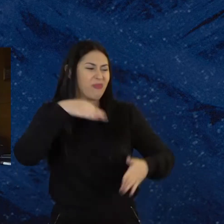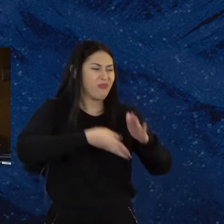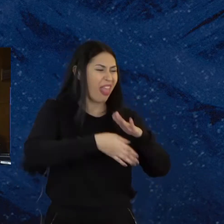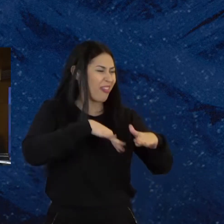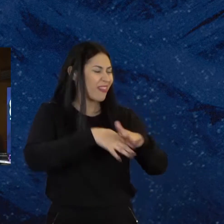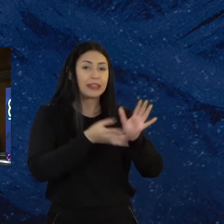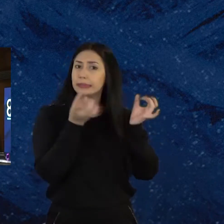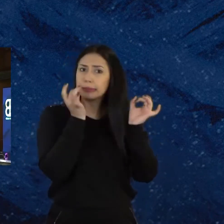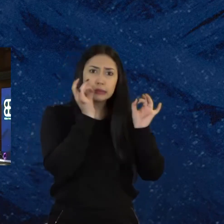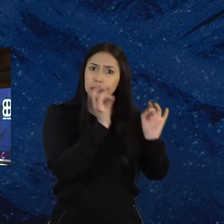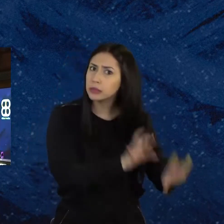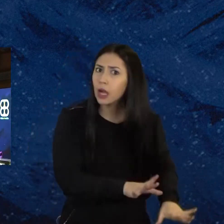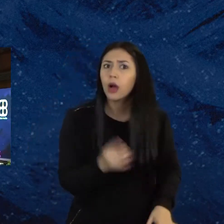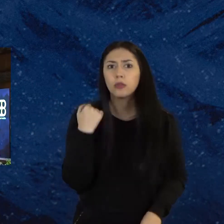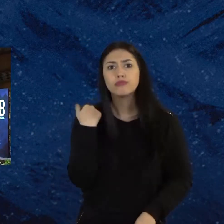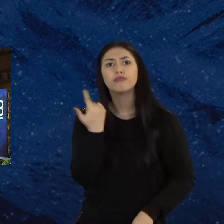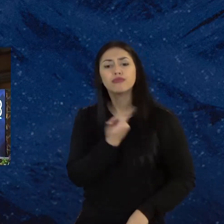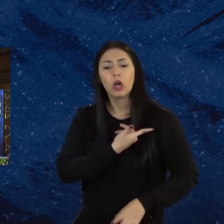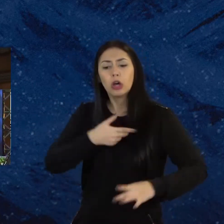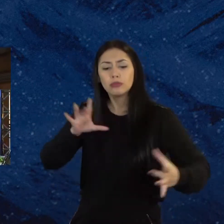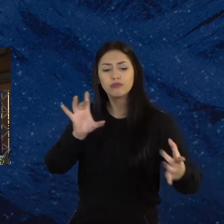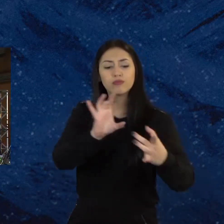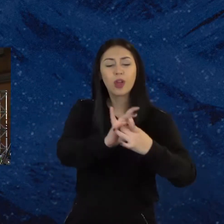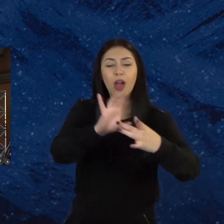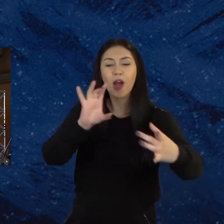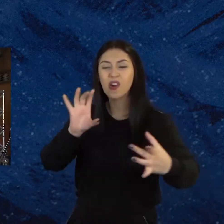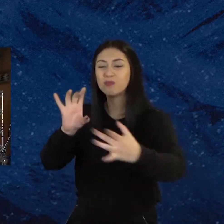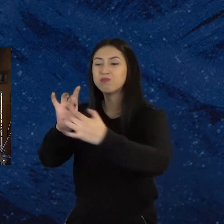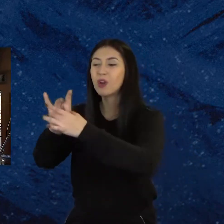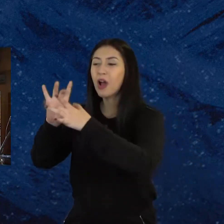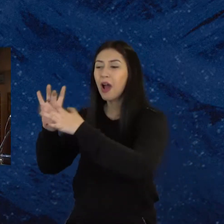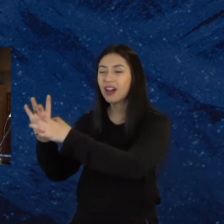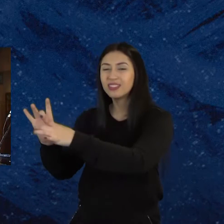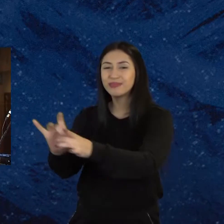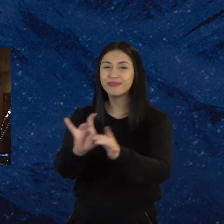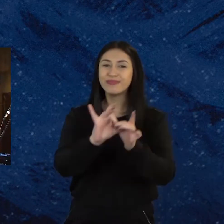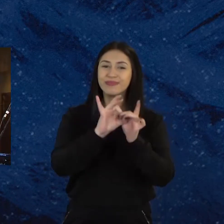Vamos convocados a lutar e com o Senhor